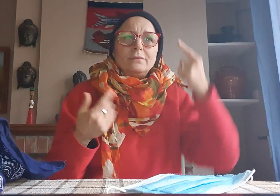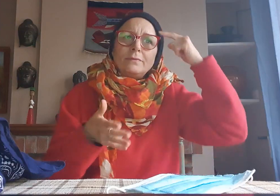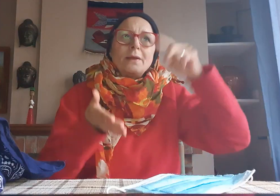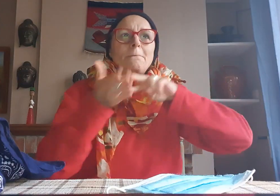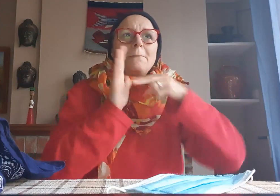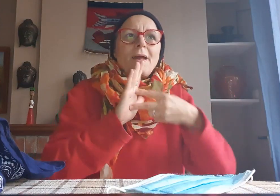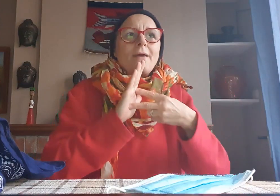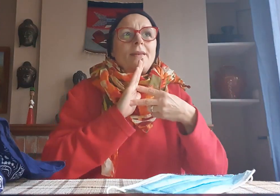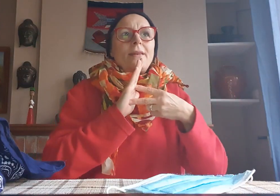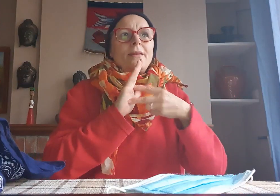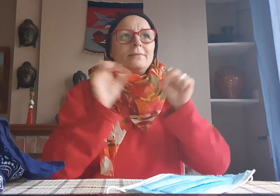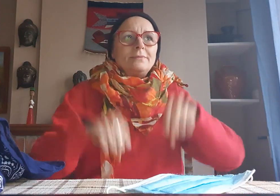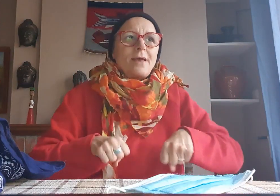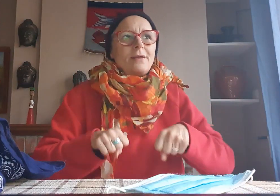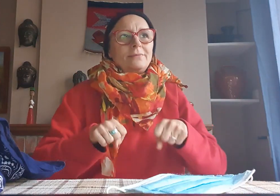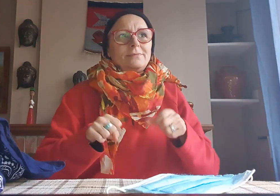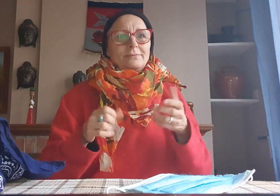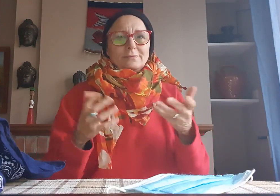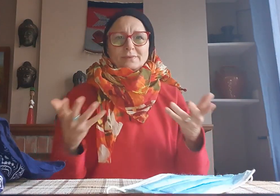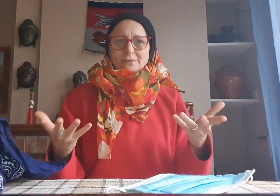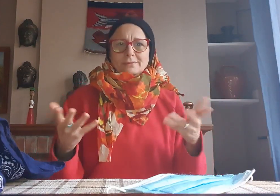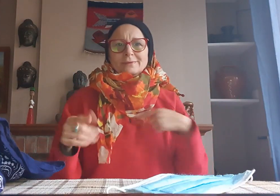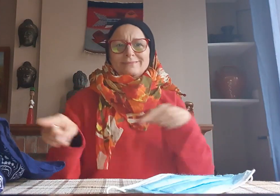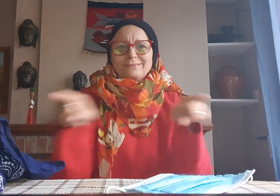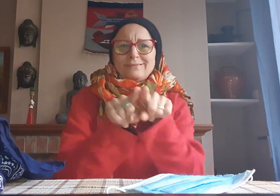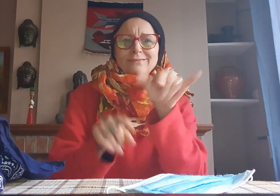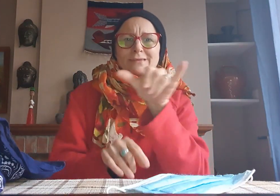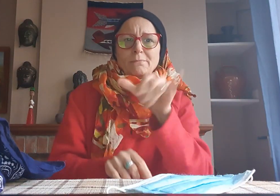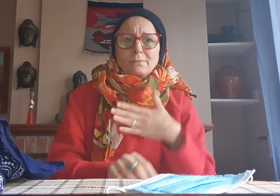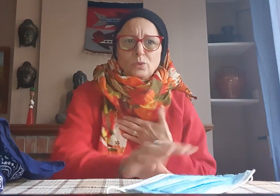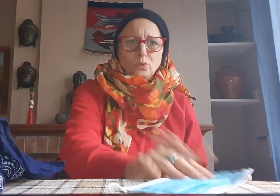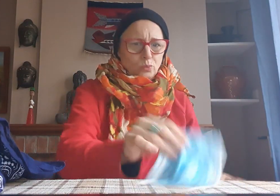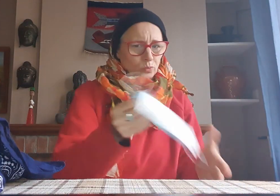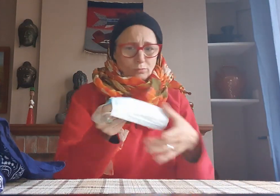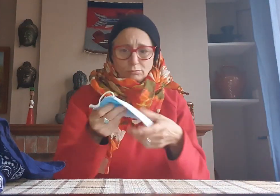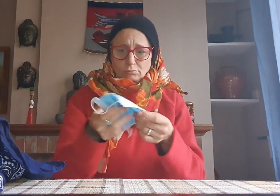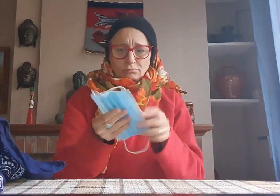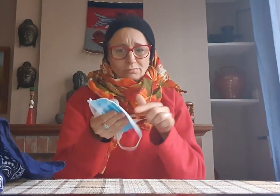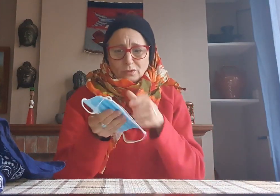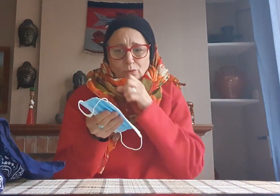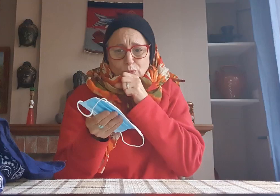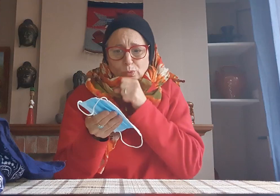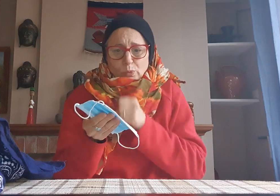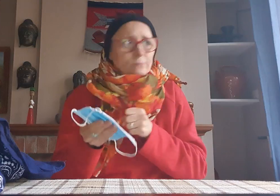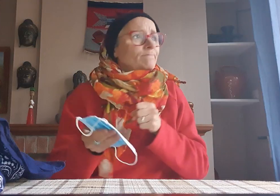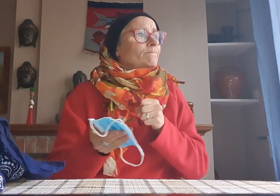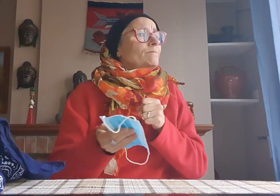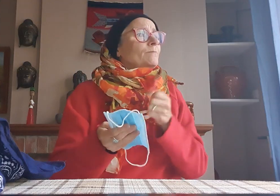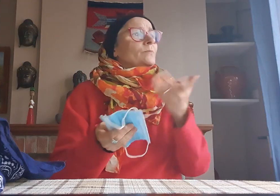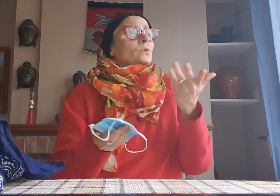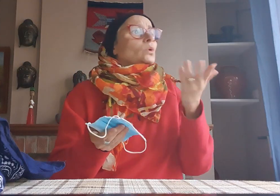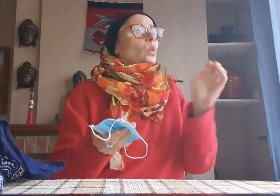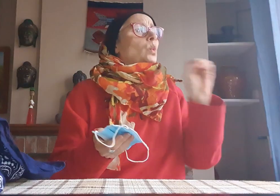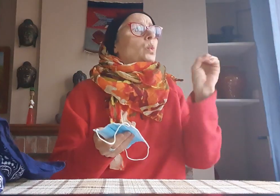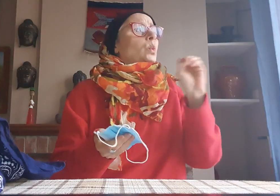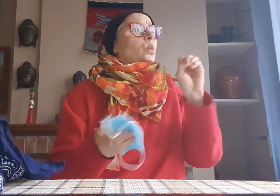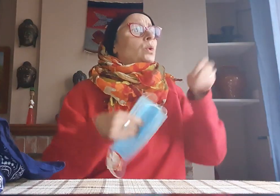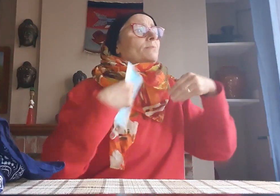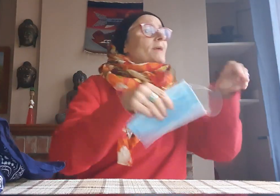Son todo postes. Sí. Si miráis a vuestro alrededor, hay nuevas construcciones en la zona de Red Streets, en lo alto de la montaña, que